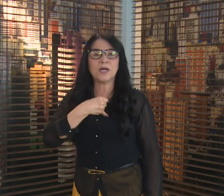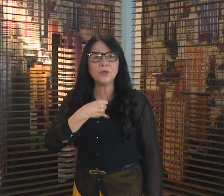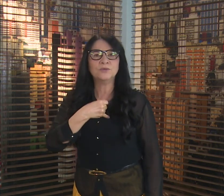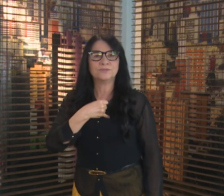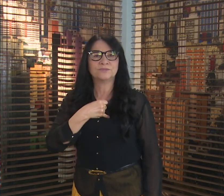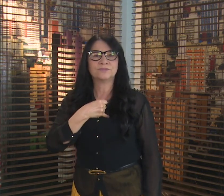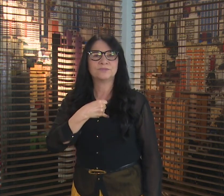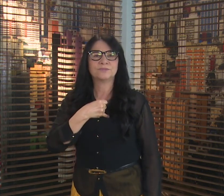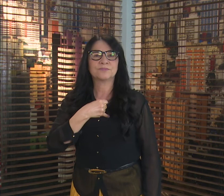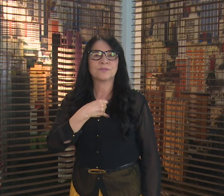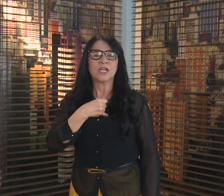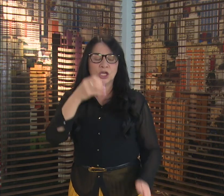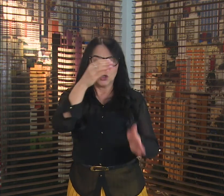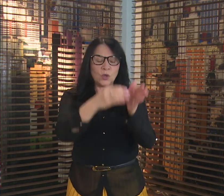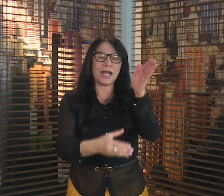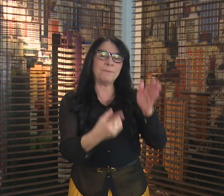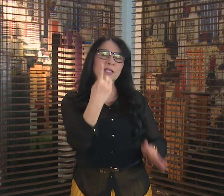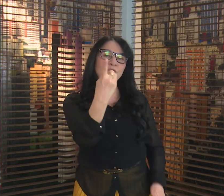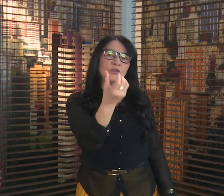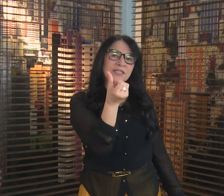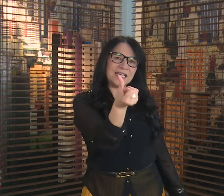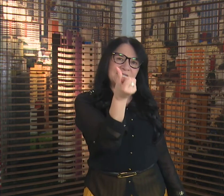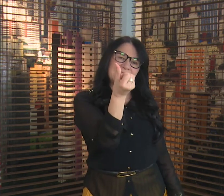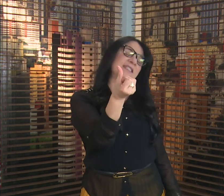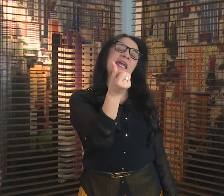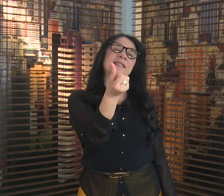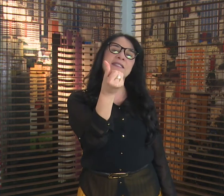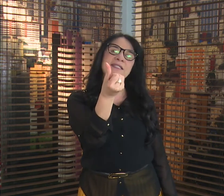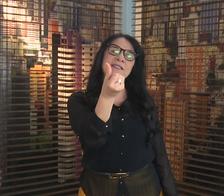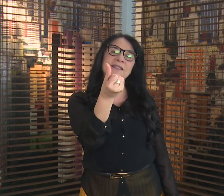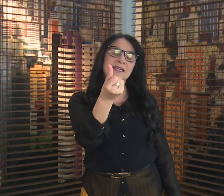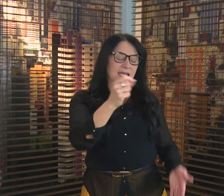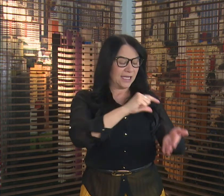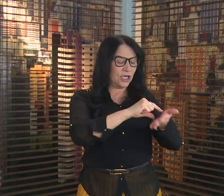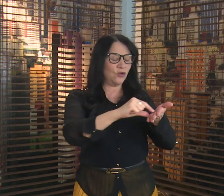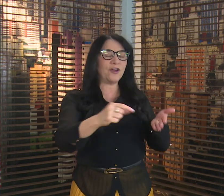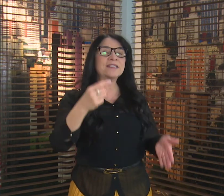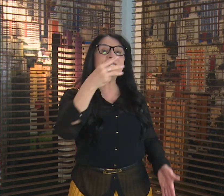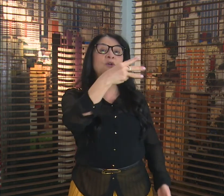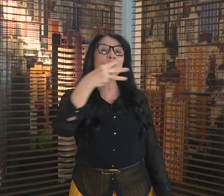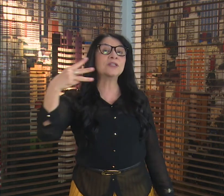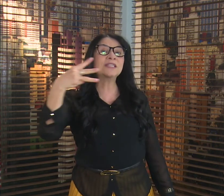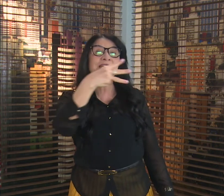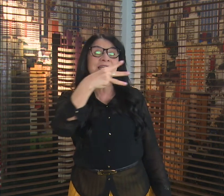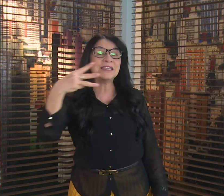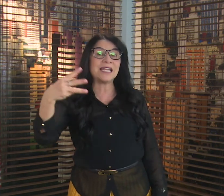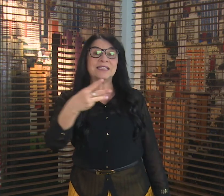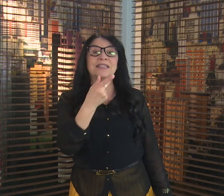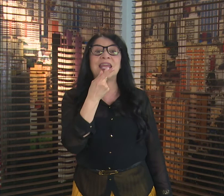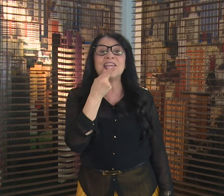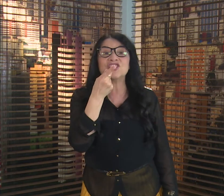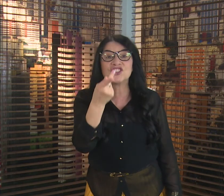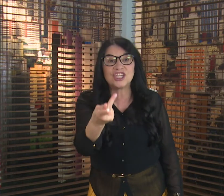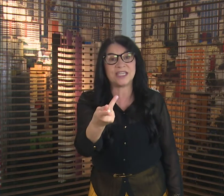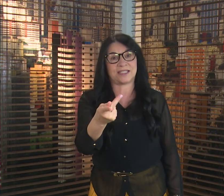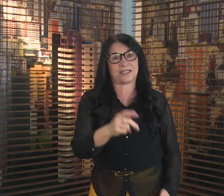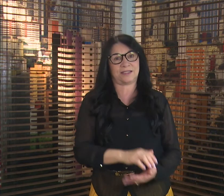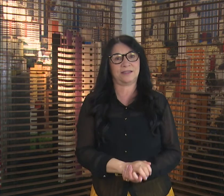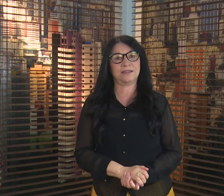João, no capítulo 16 e no versículo 33 diz: